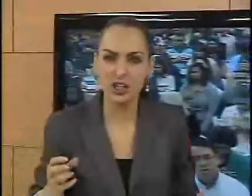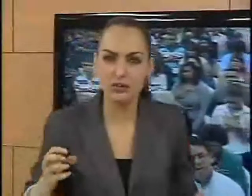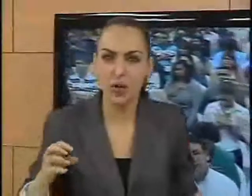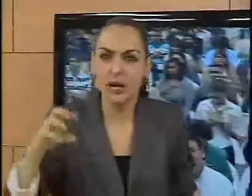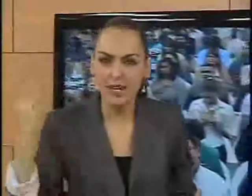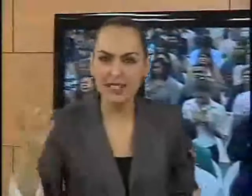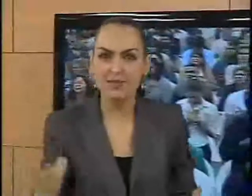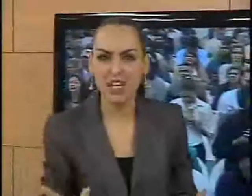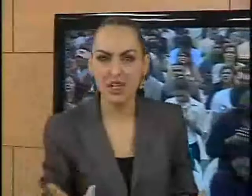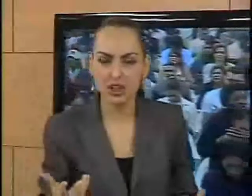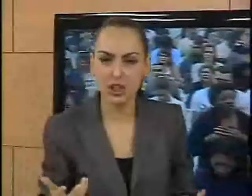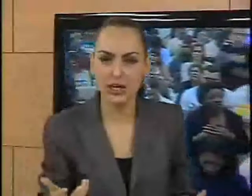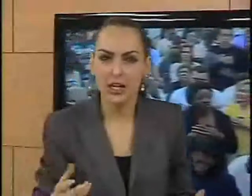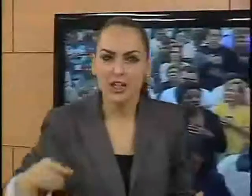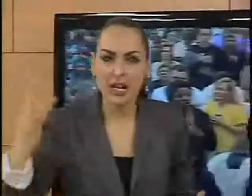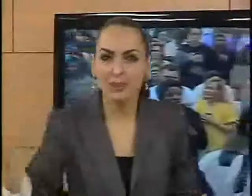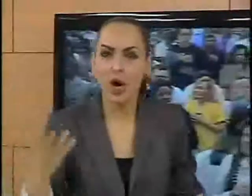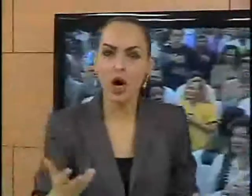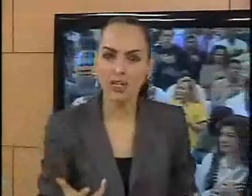negativo, pessimista, diabólico,